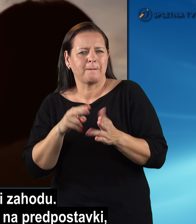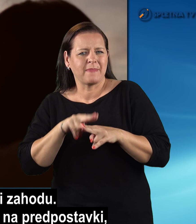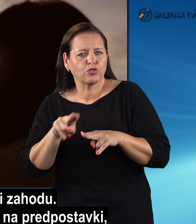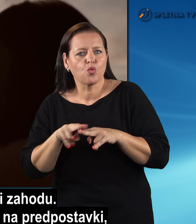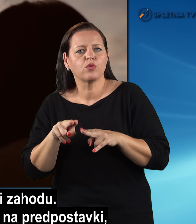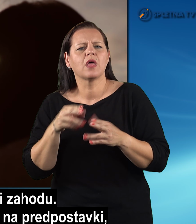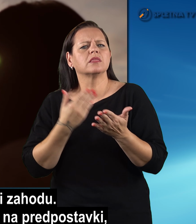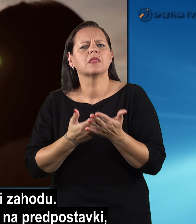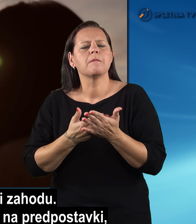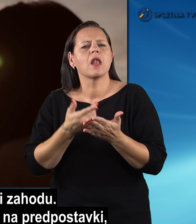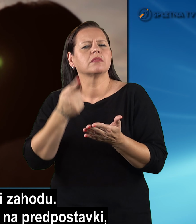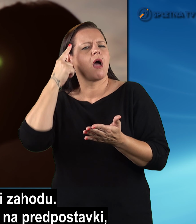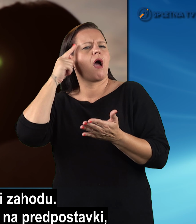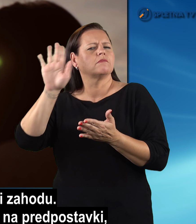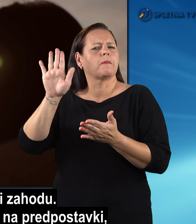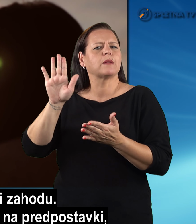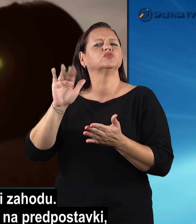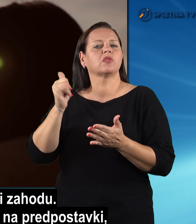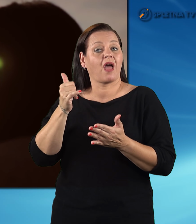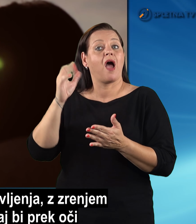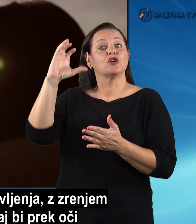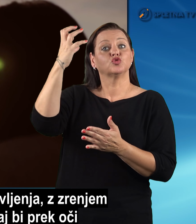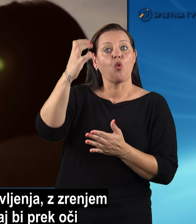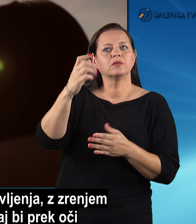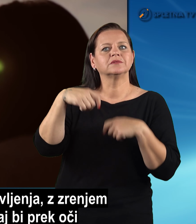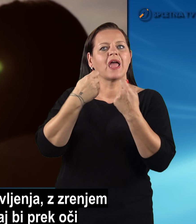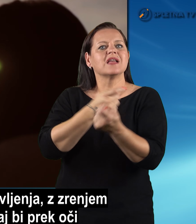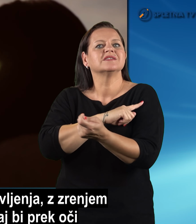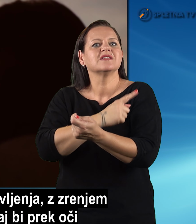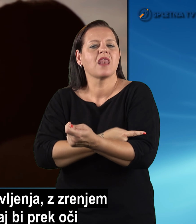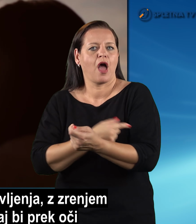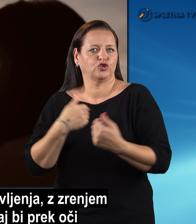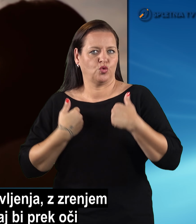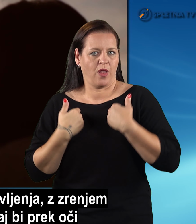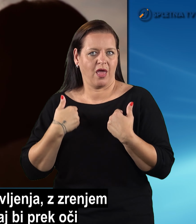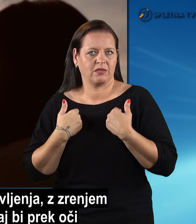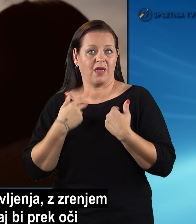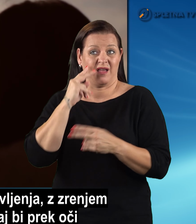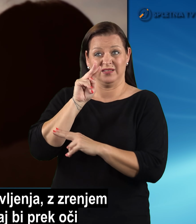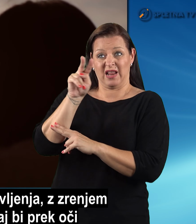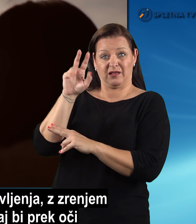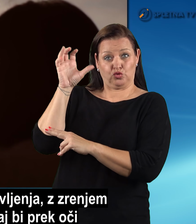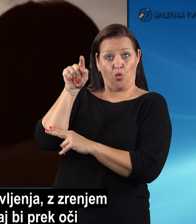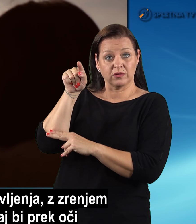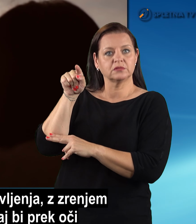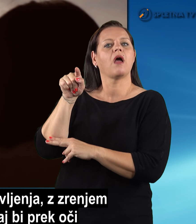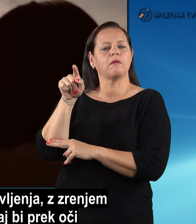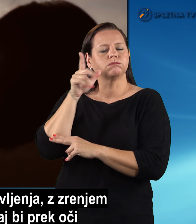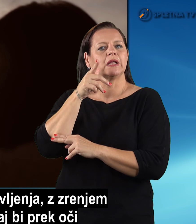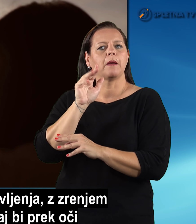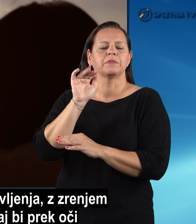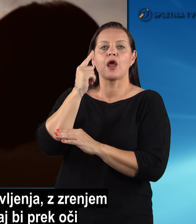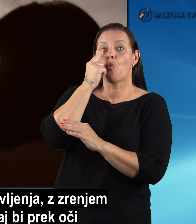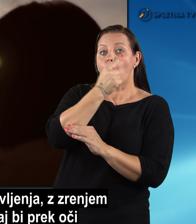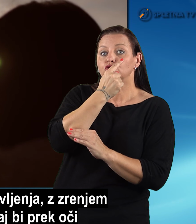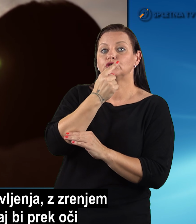Ta metoda temelji na predpostavki, da je sonce sila življenja. Z zrenjem v sonce pa naj bi prek oči